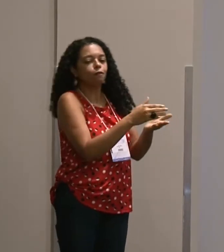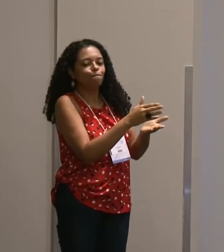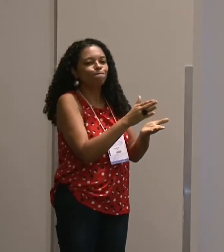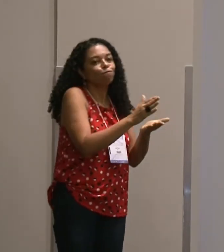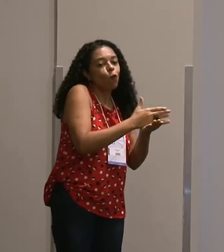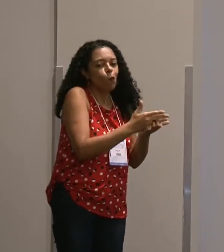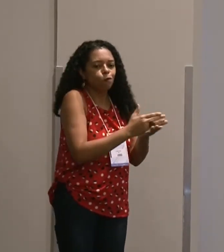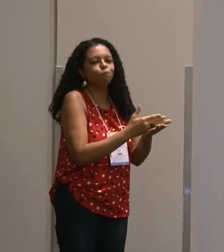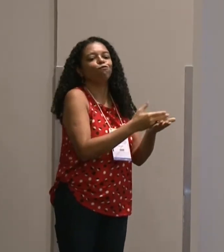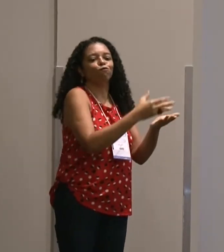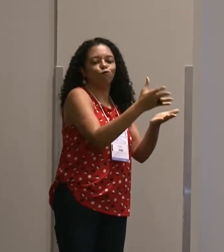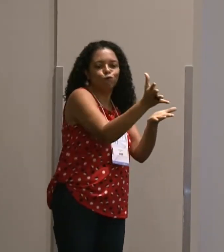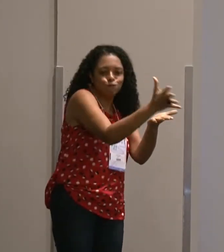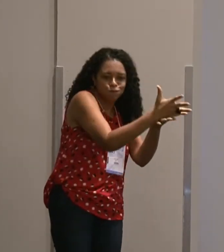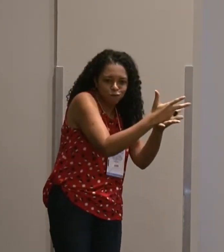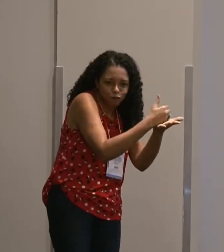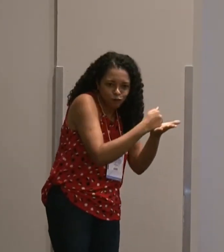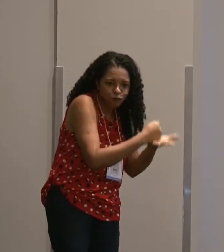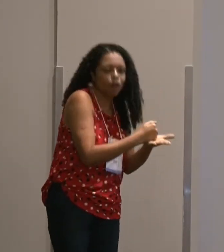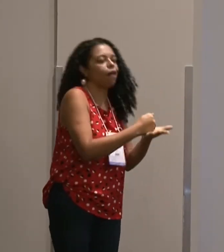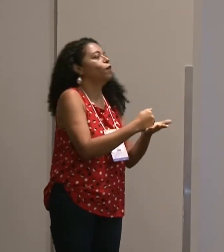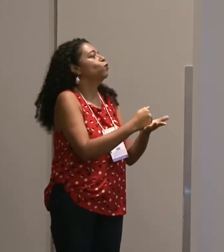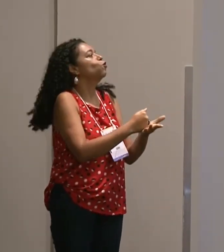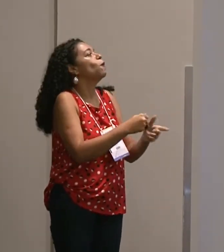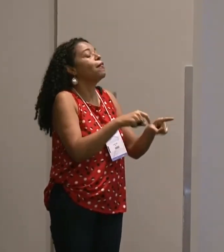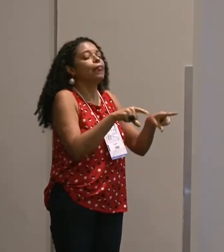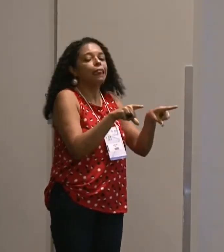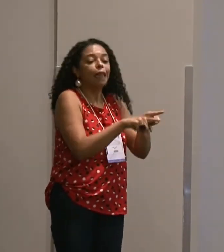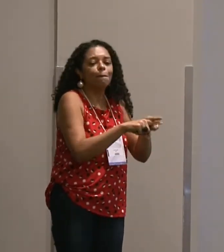faltou encontrar alguns documentos nesse acervo.